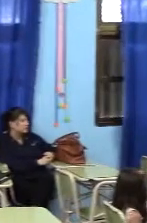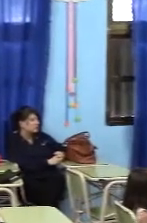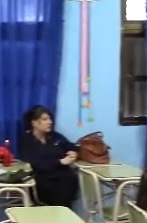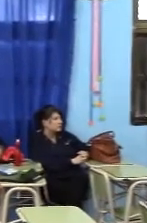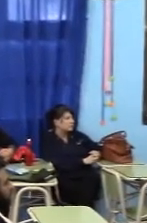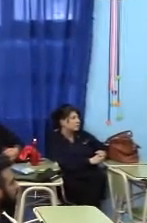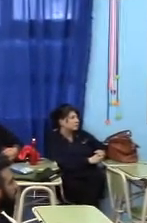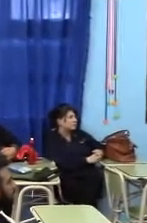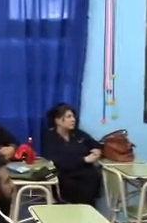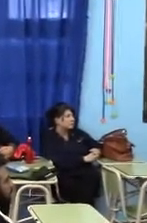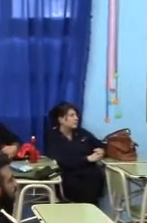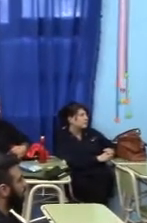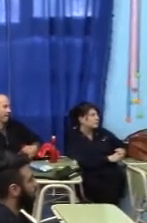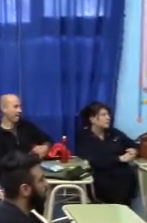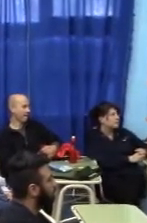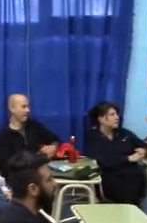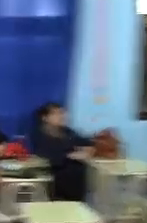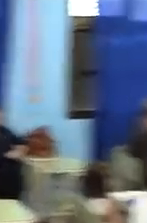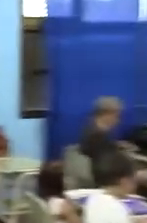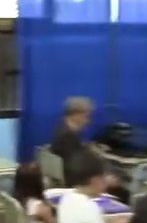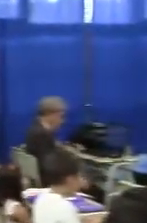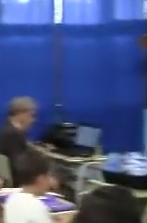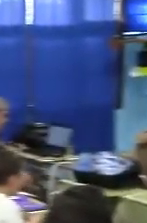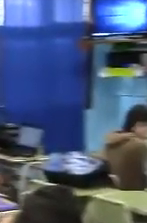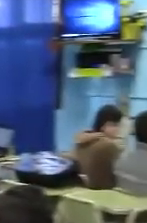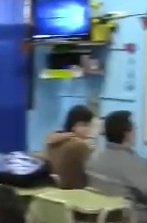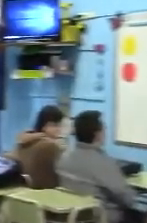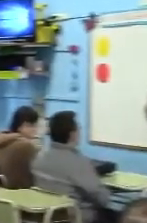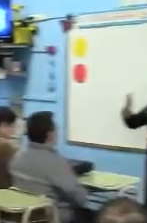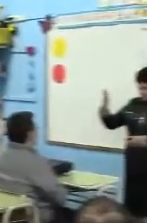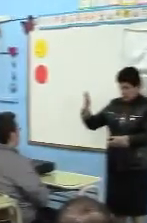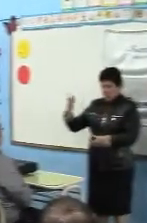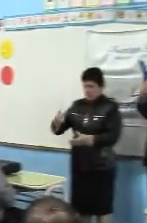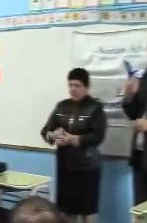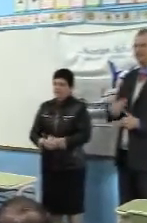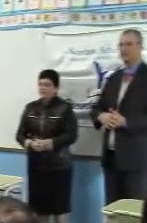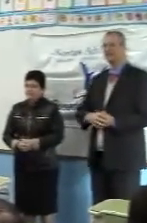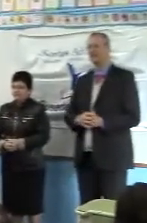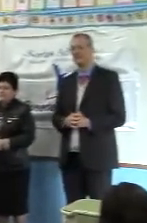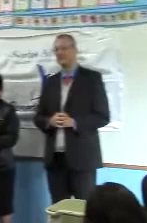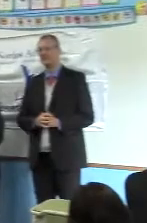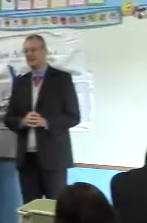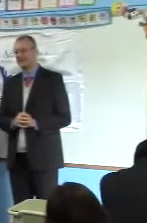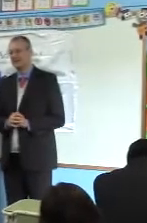Hoy tenemos invitados de estelares, de primer nivel.